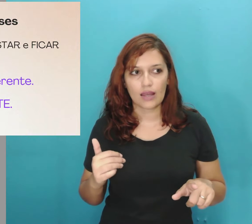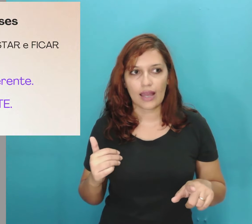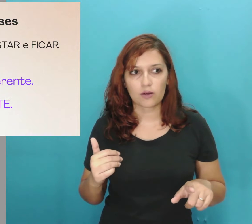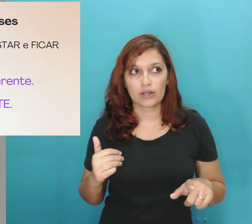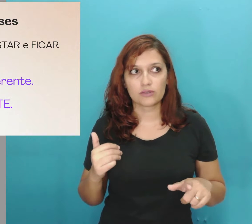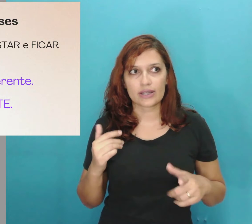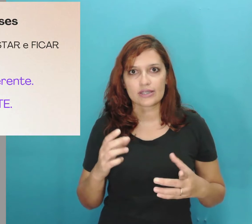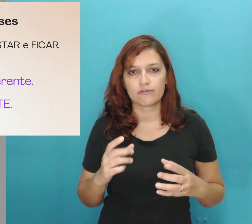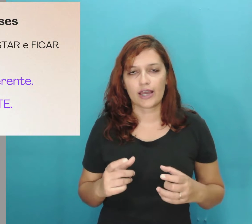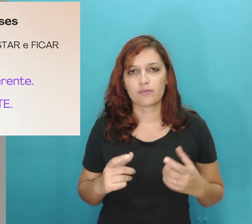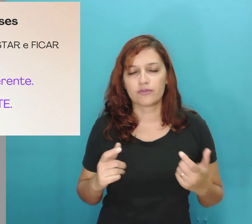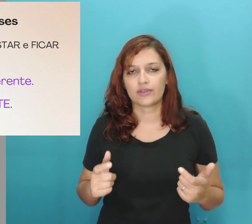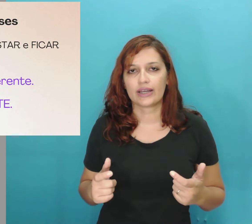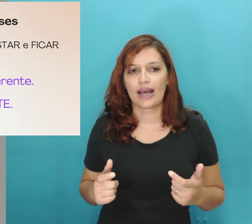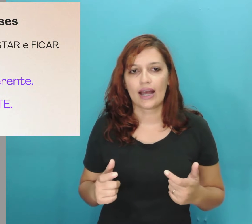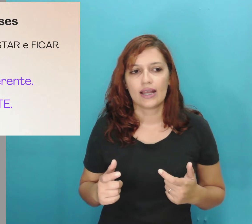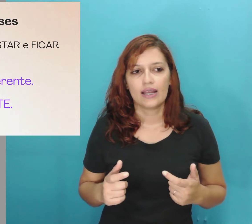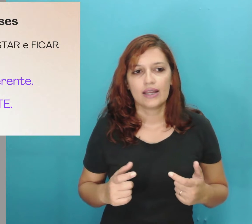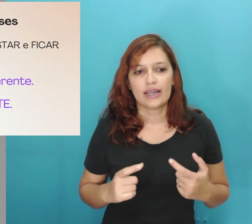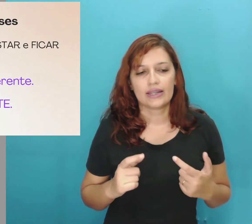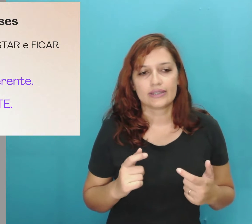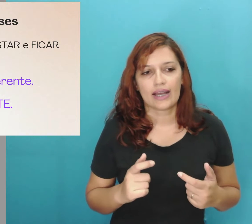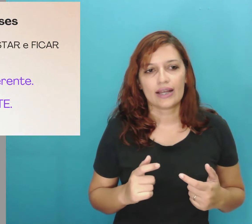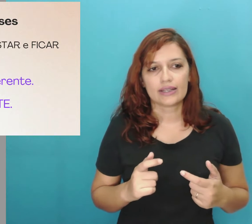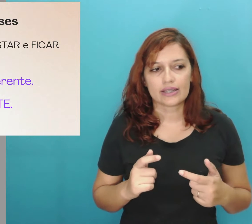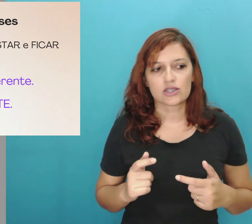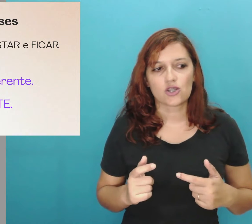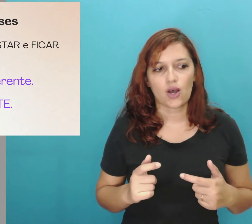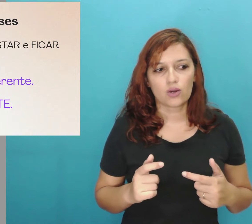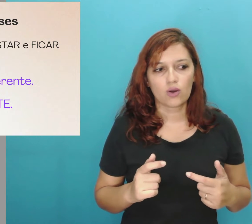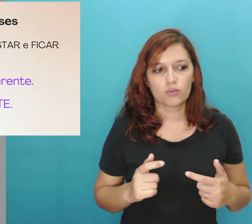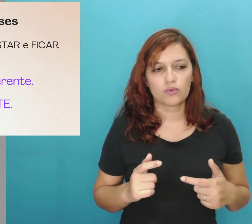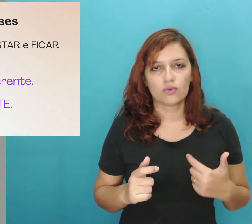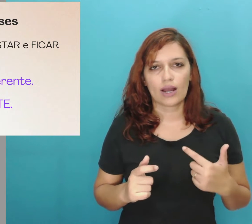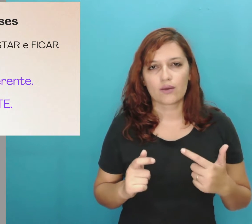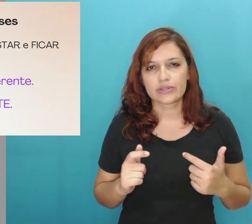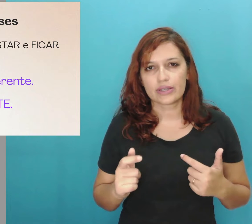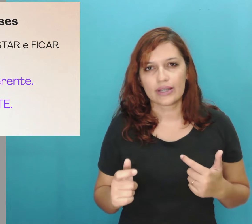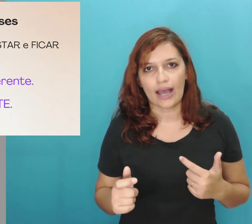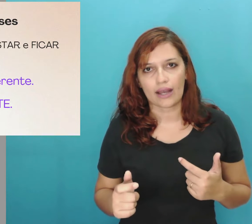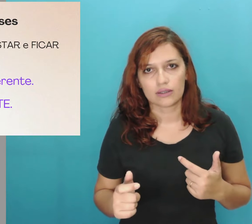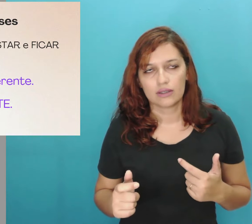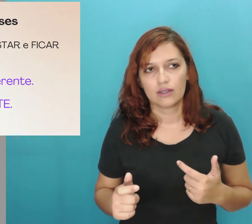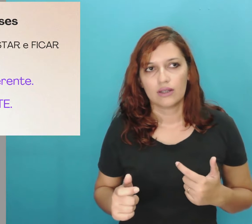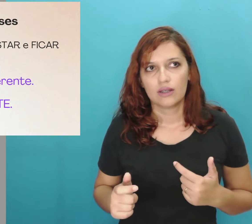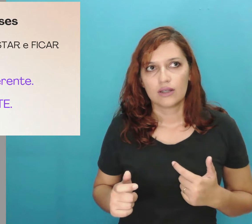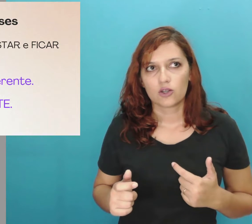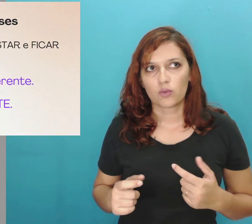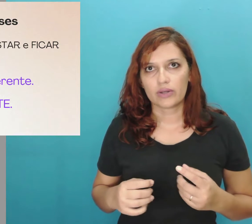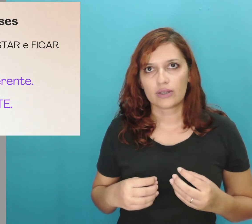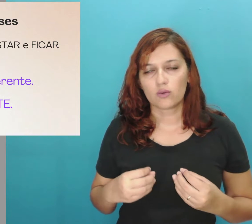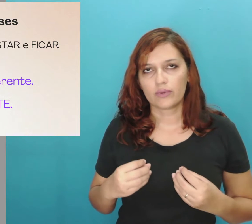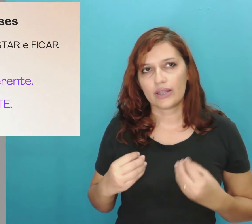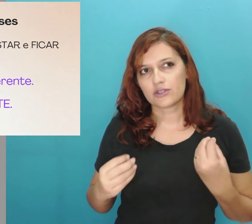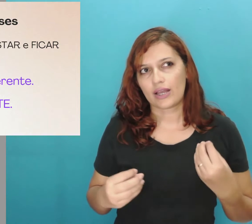é quando esse verbo ficar, ele tá ali só como auxiliar. Ele